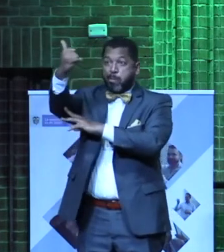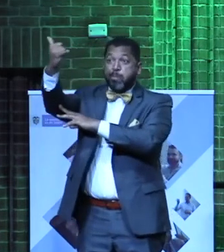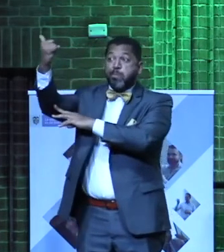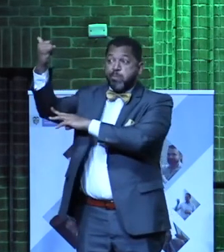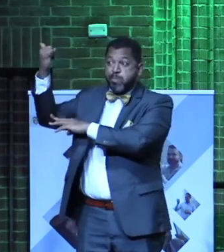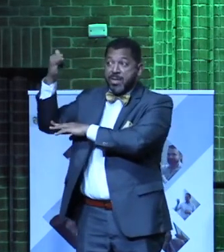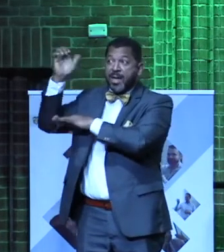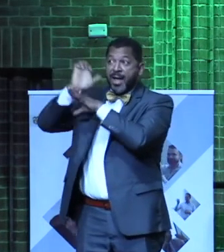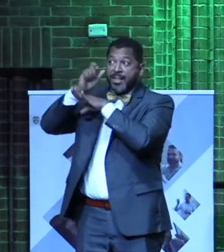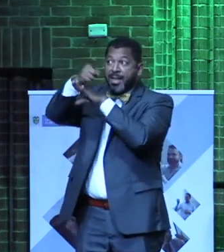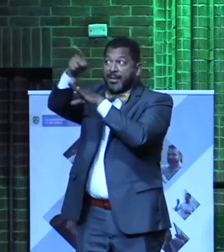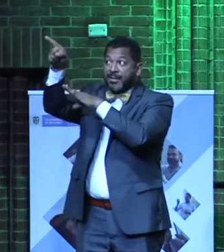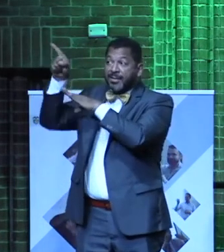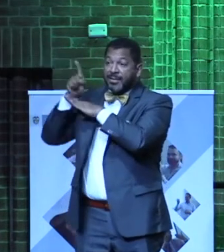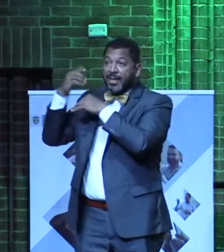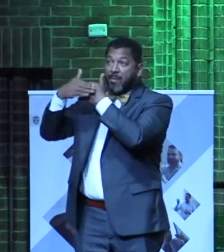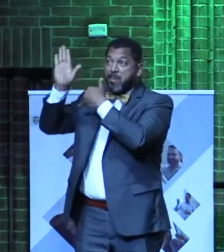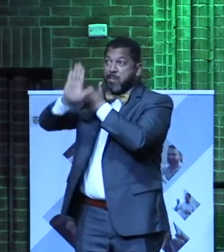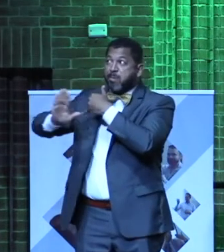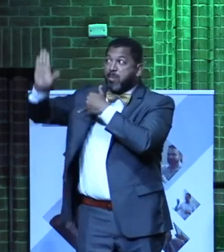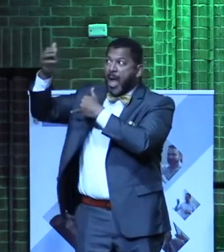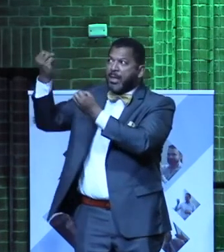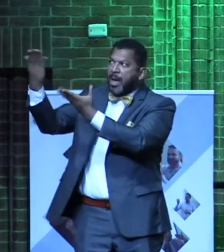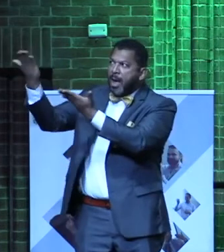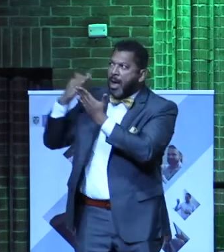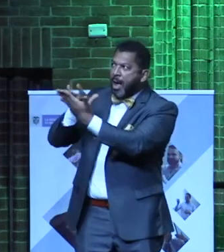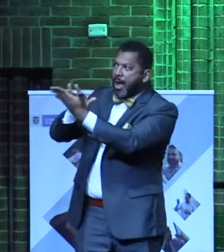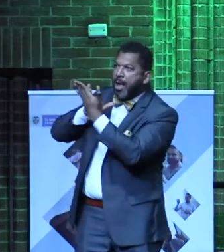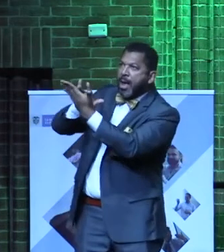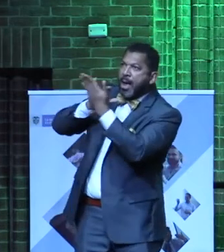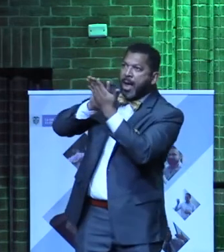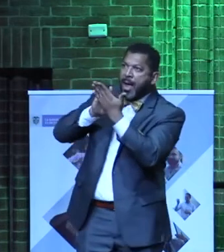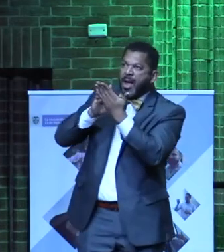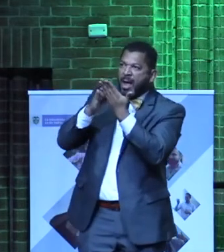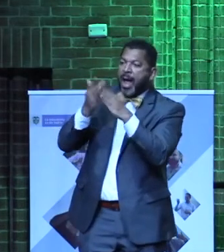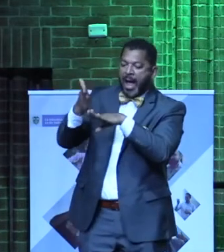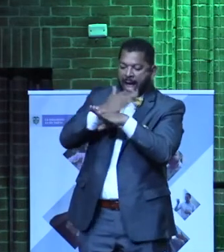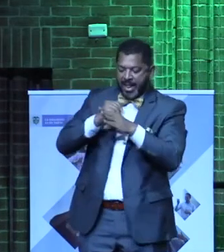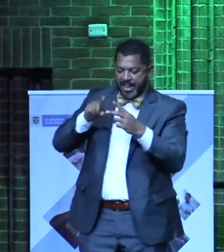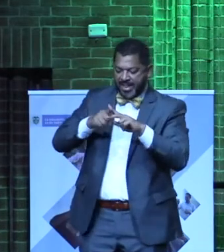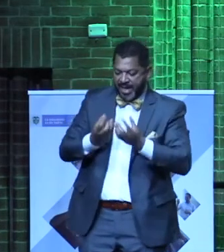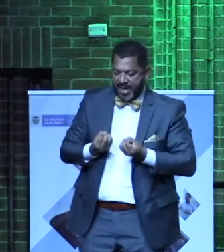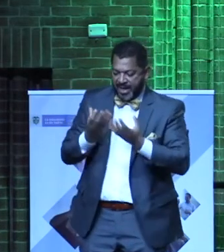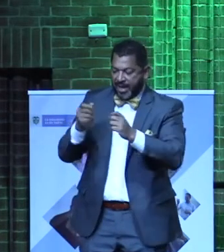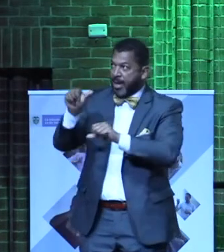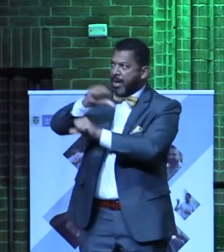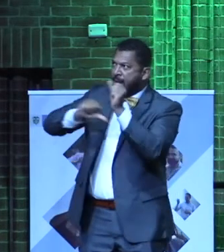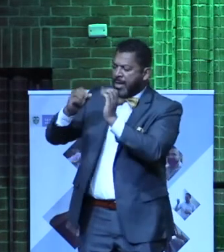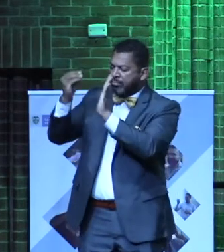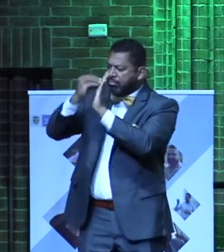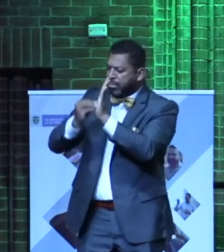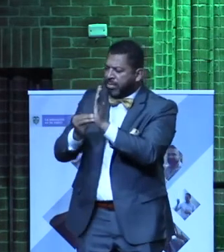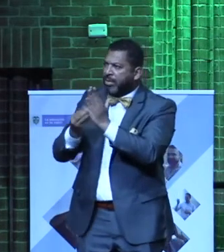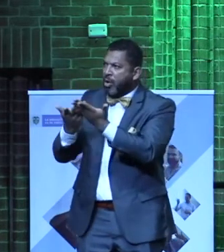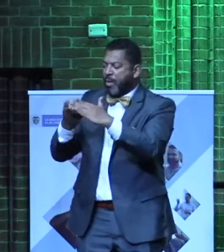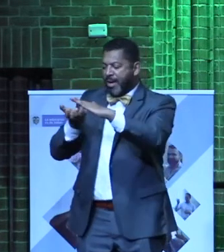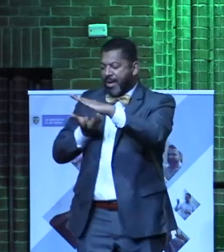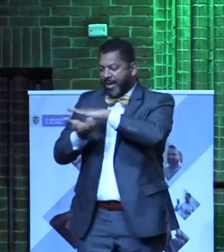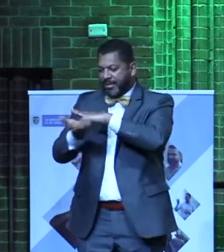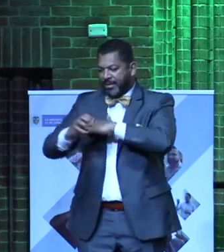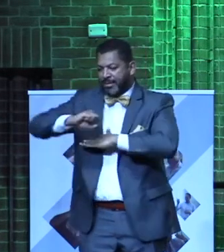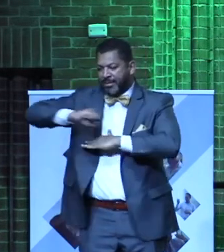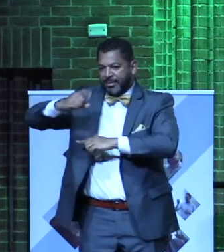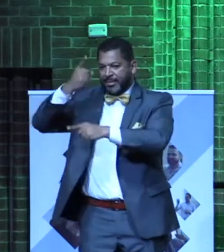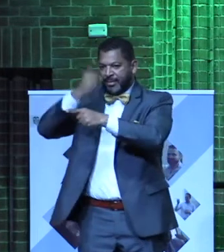entidades territoriales donde se ha visto plasmadas esas medidas de adaptabilidad y de accesibilidad que se espera